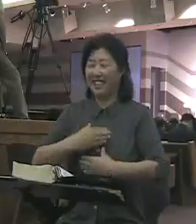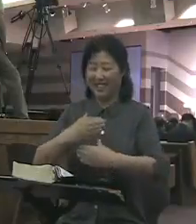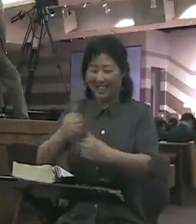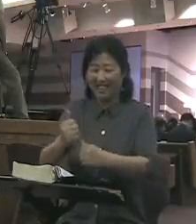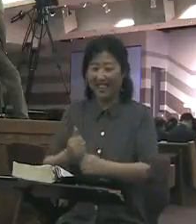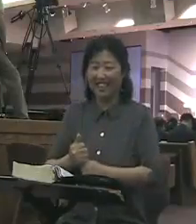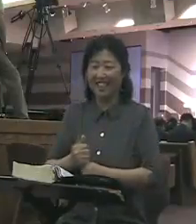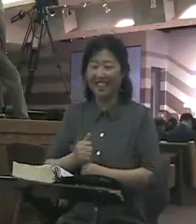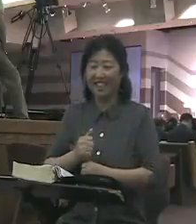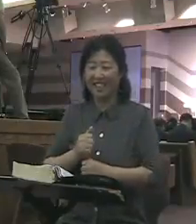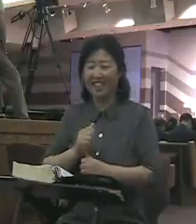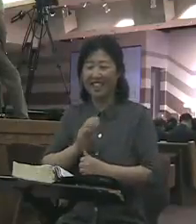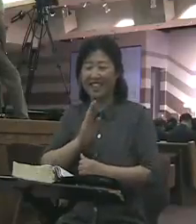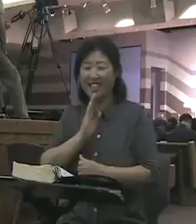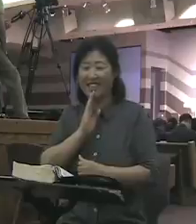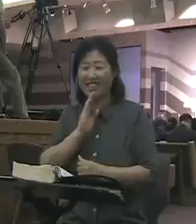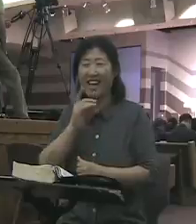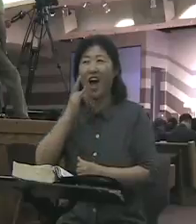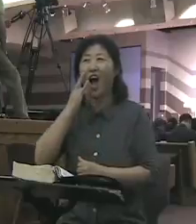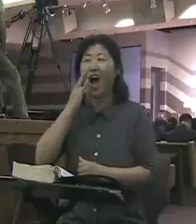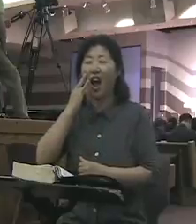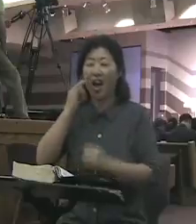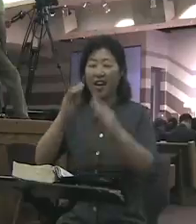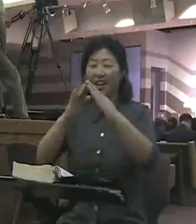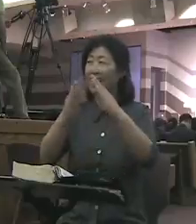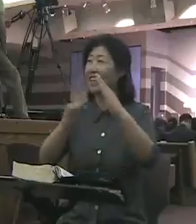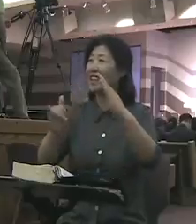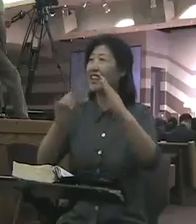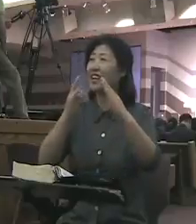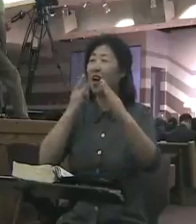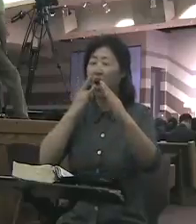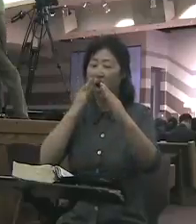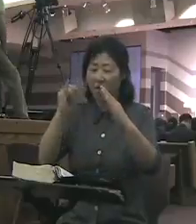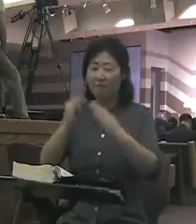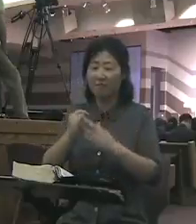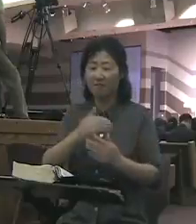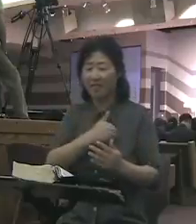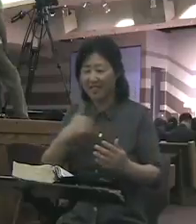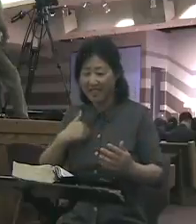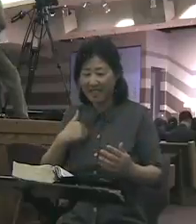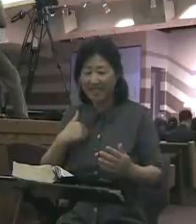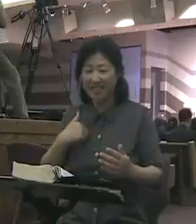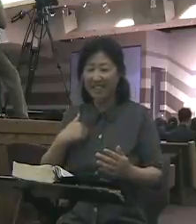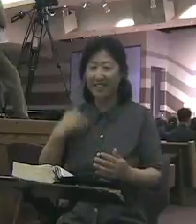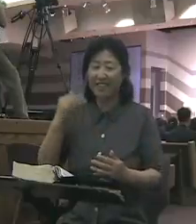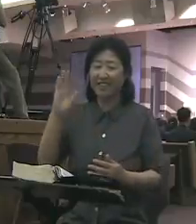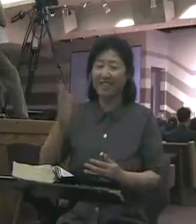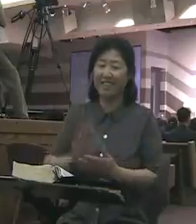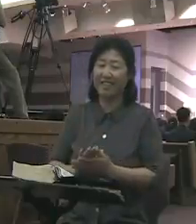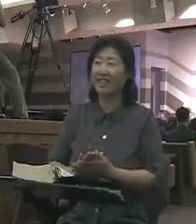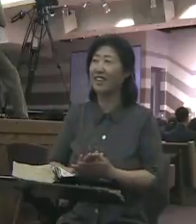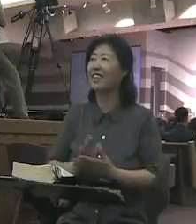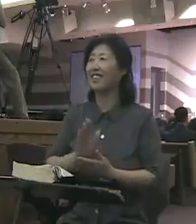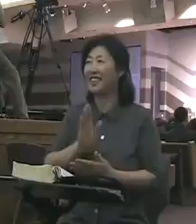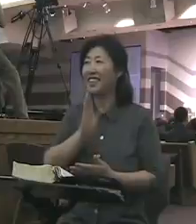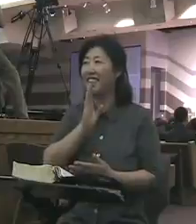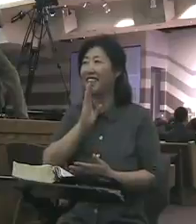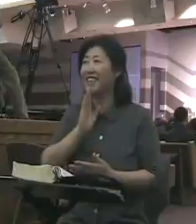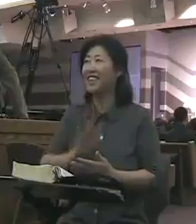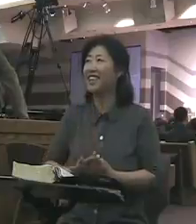하여튼 가정의 엄마가 하여튼 만족해야 합니다. 그래야 돼요. 그러지 마시고 정말 그래야